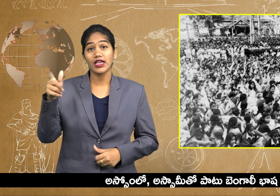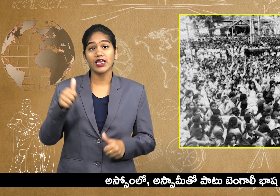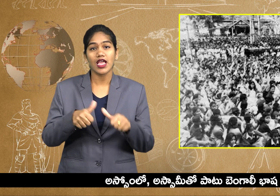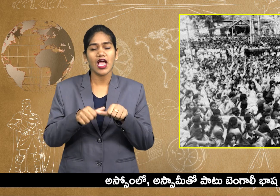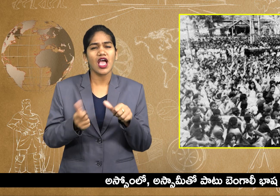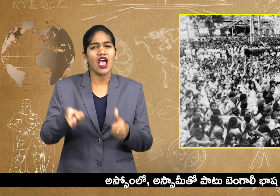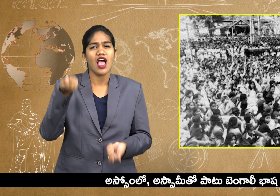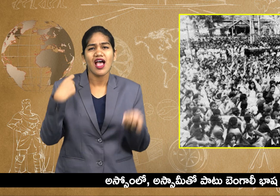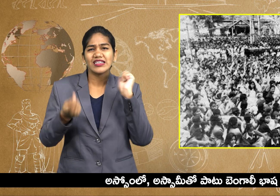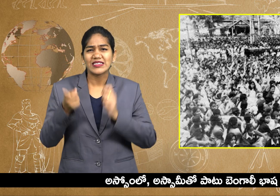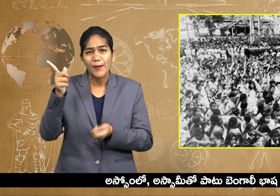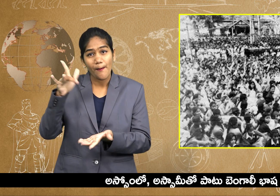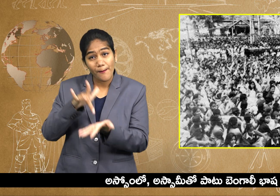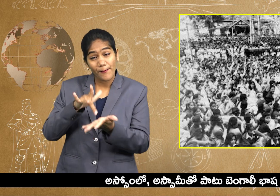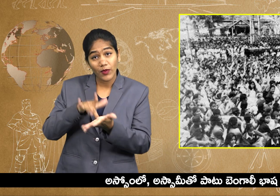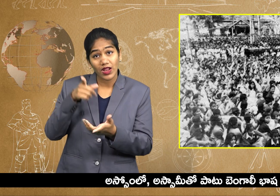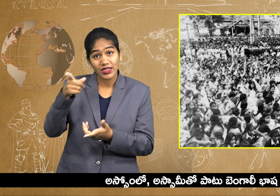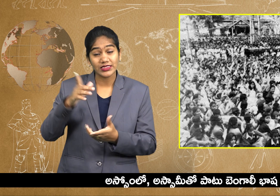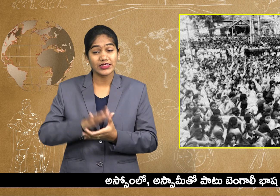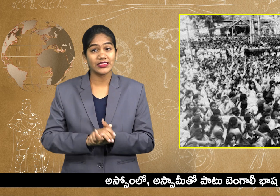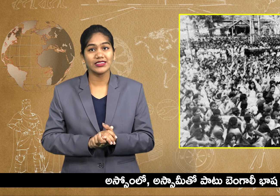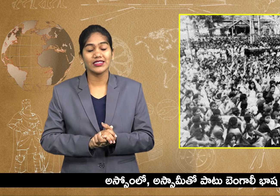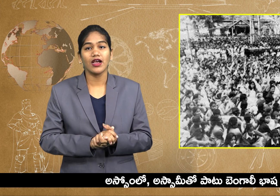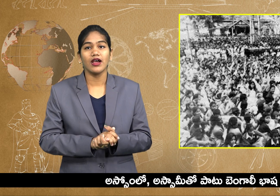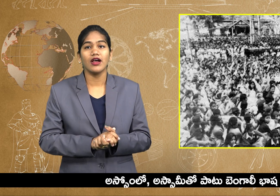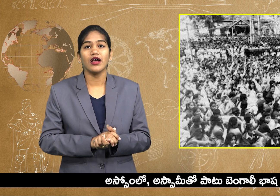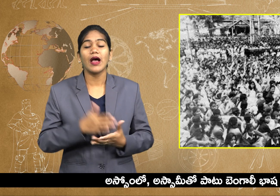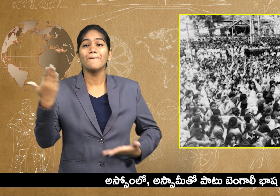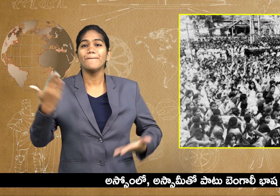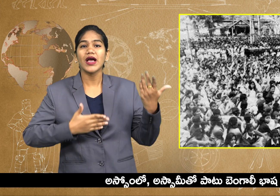అస్సాంలో అస్సామీతో పాటు బెంగాలీ భాష కూడా